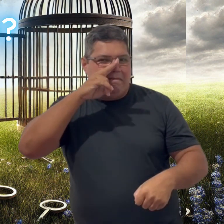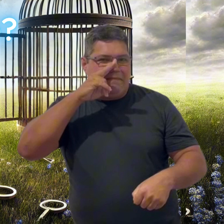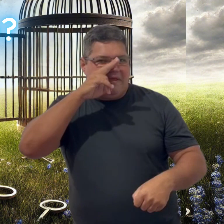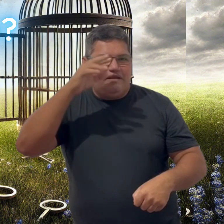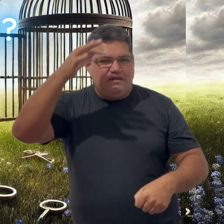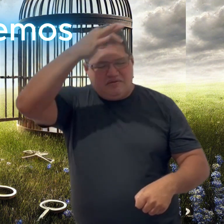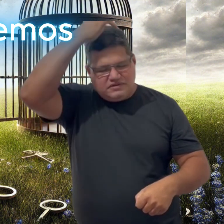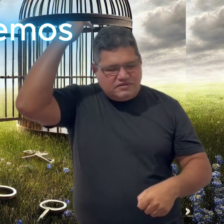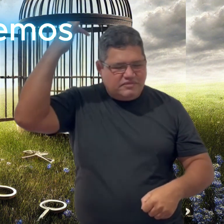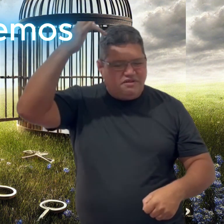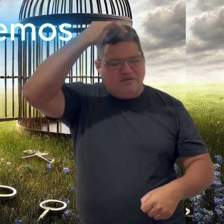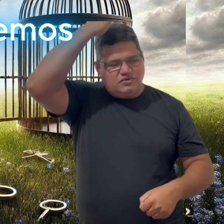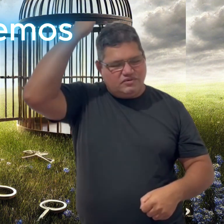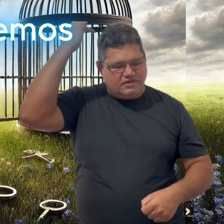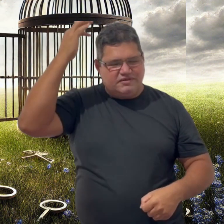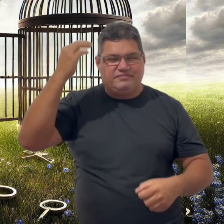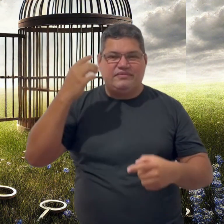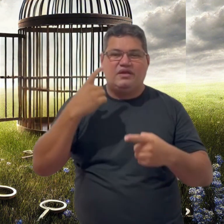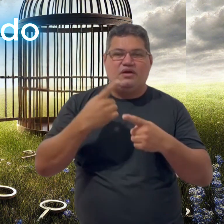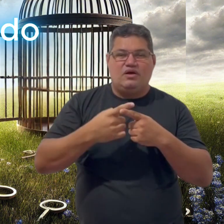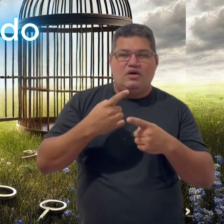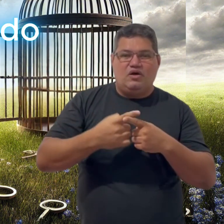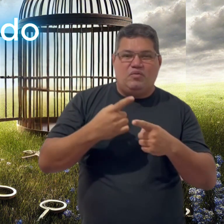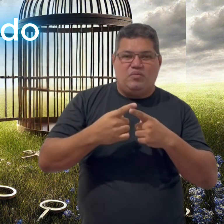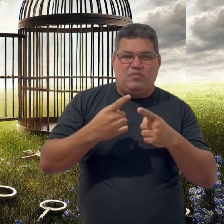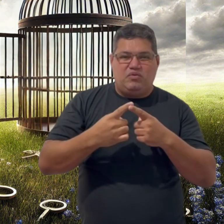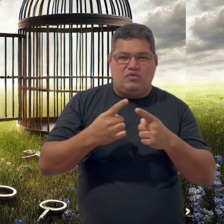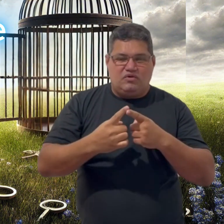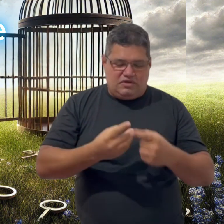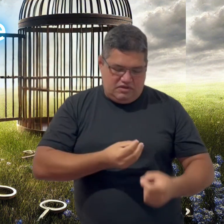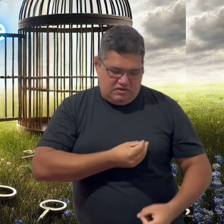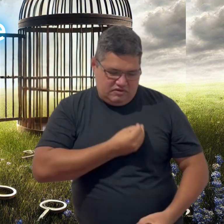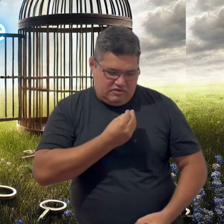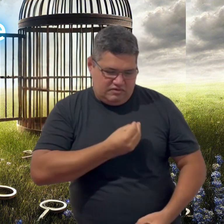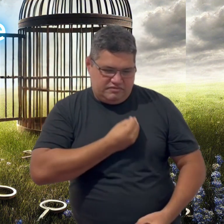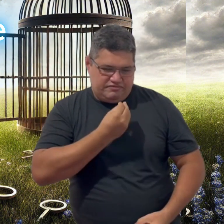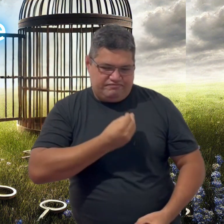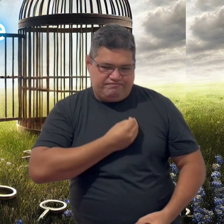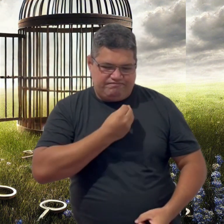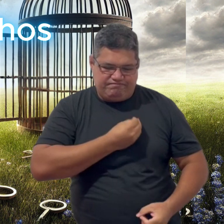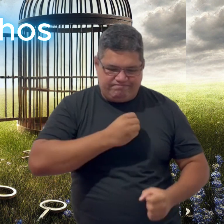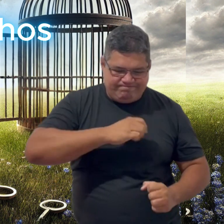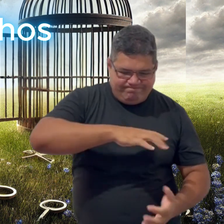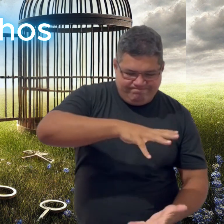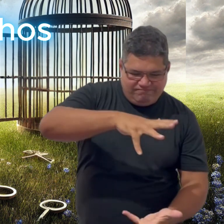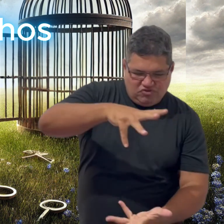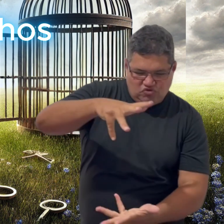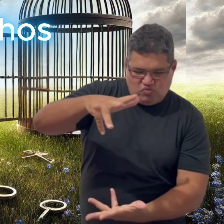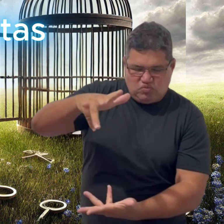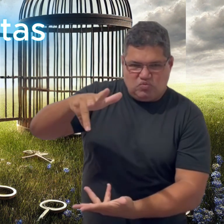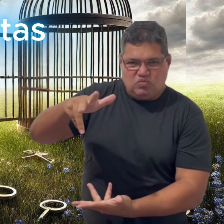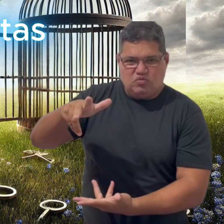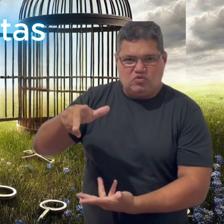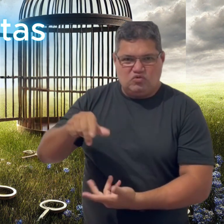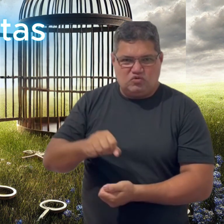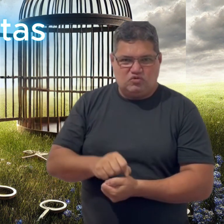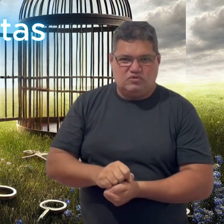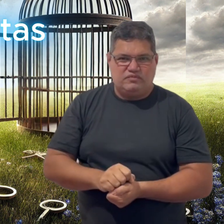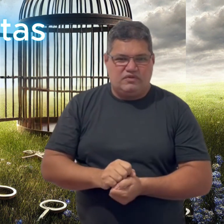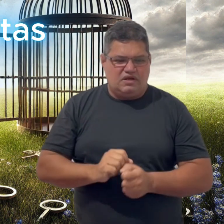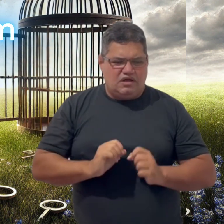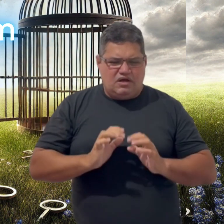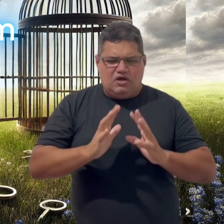Por quê? Porque vivemos num mundo em que os empenhos